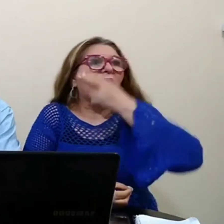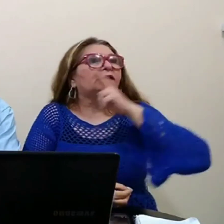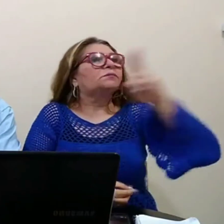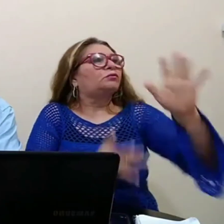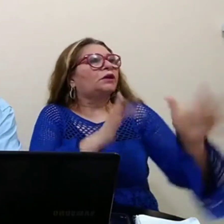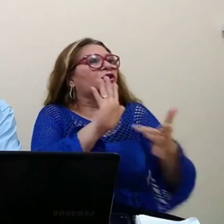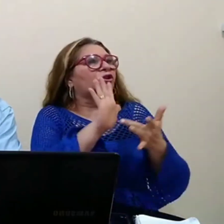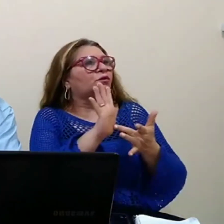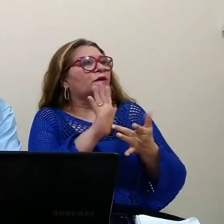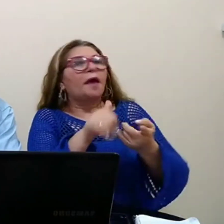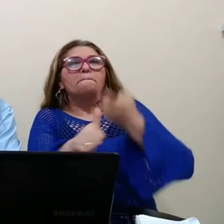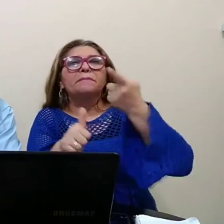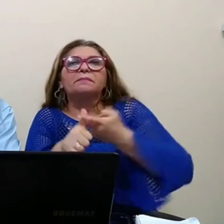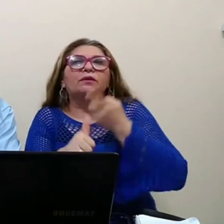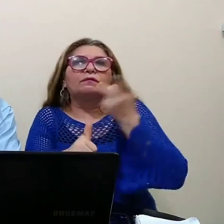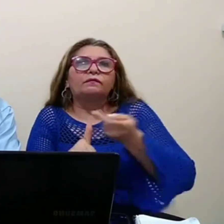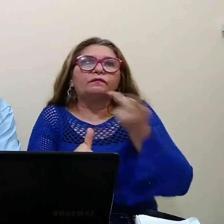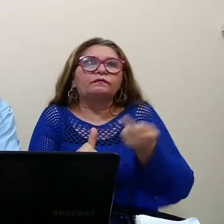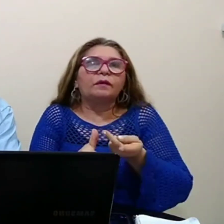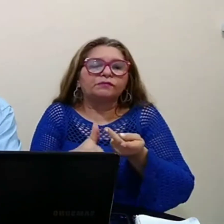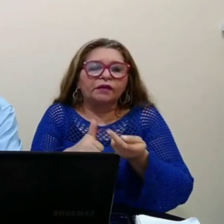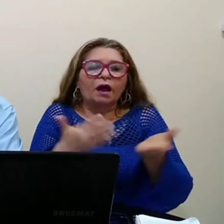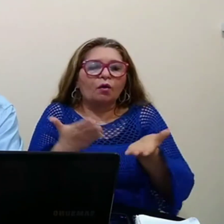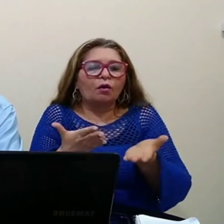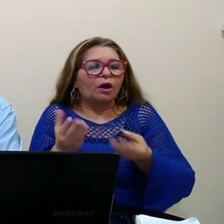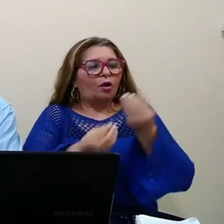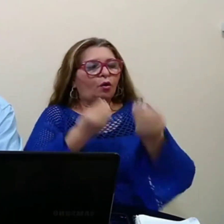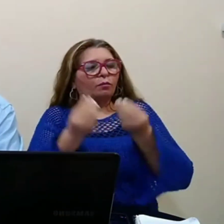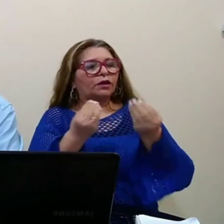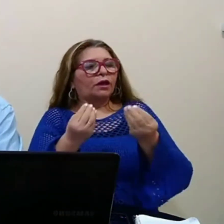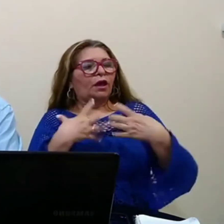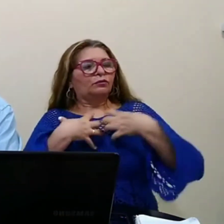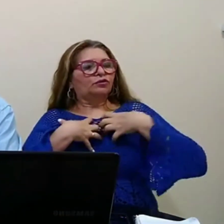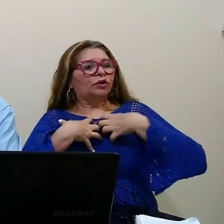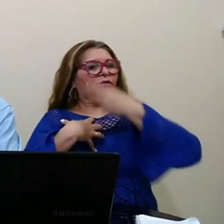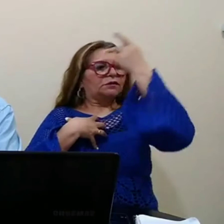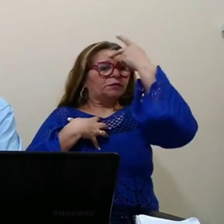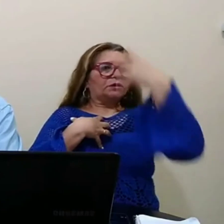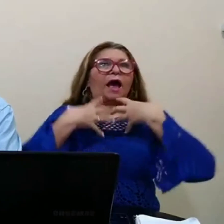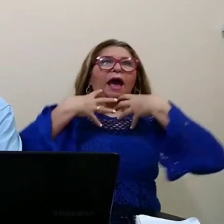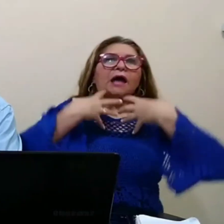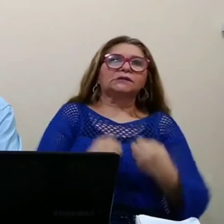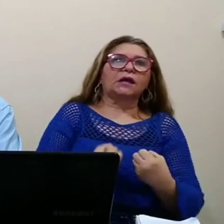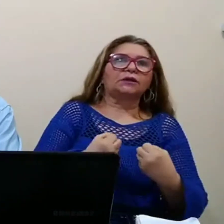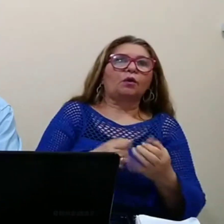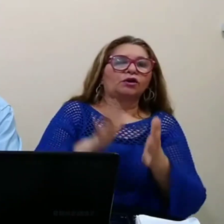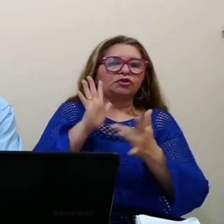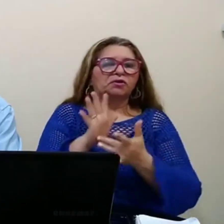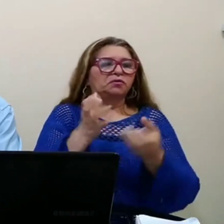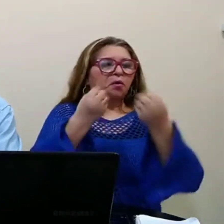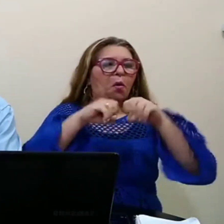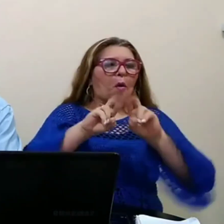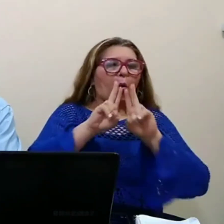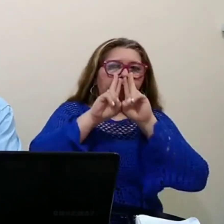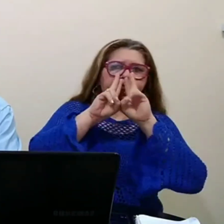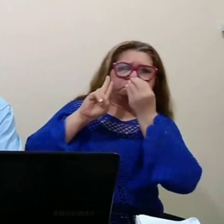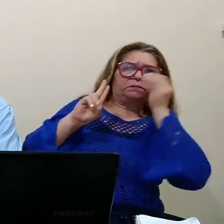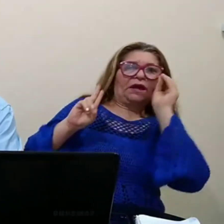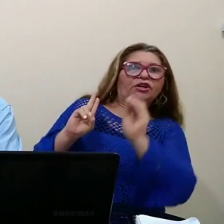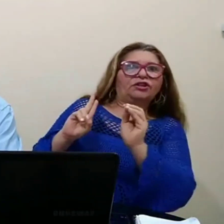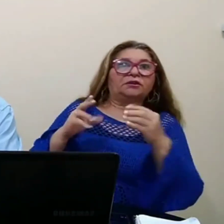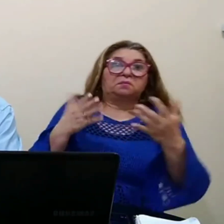Nós vamos ver, em primeiro lugar, a atitude de aceitação. Algumas pessoas reagem com